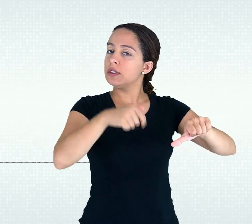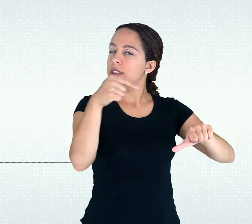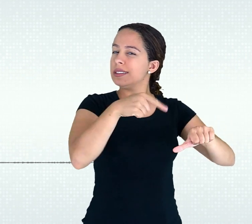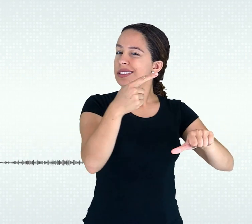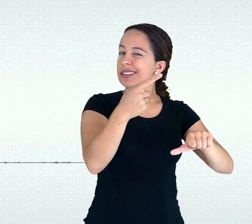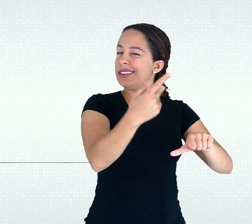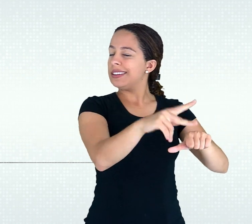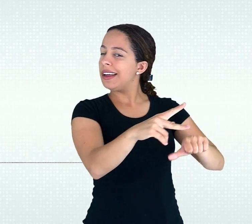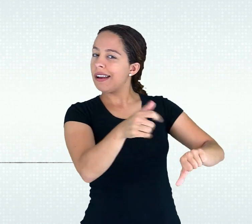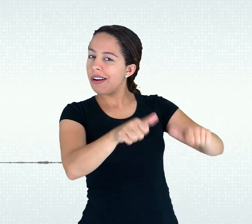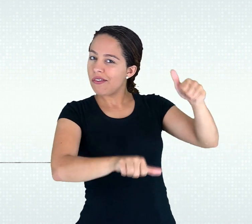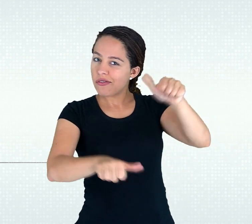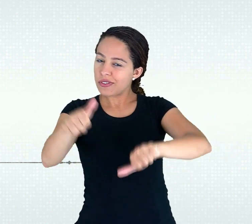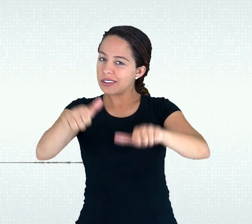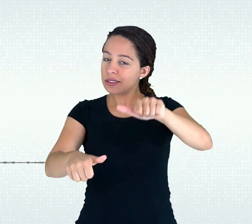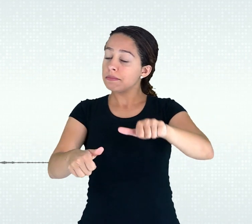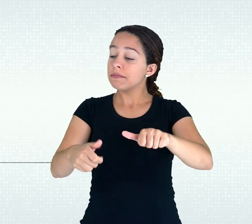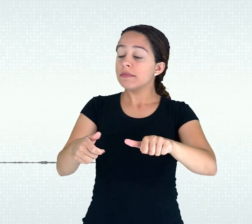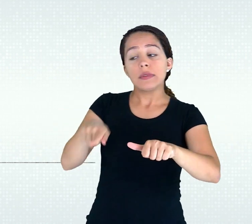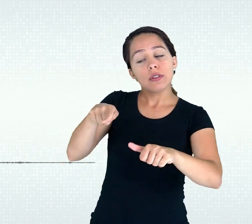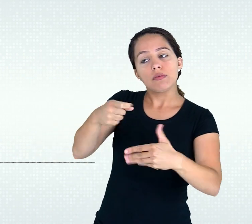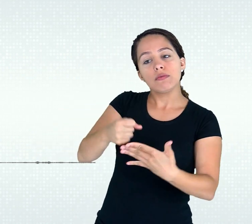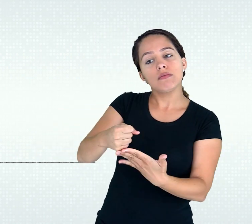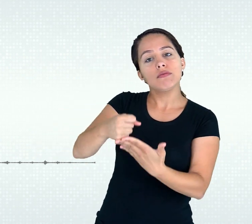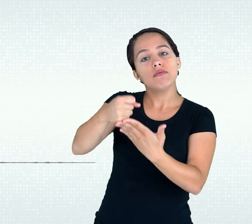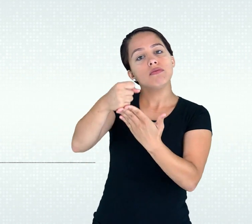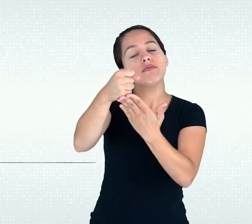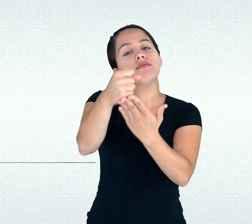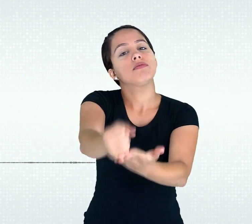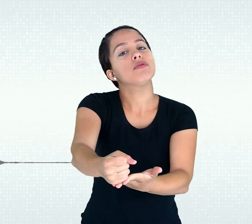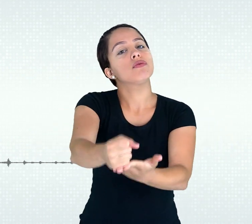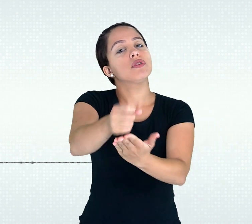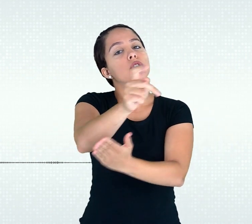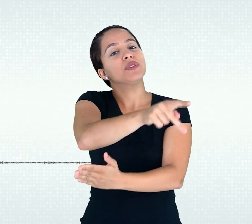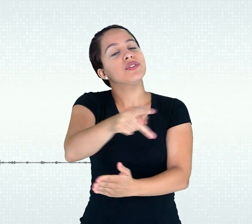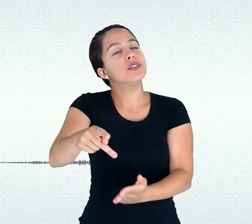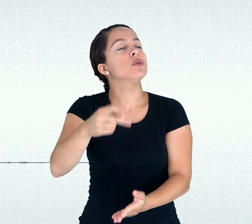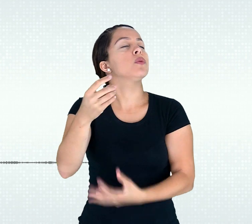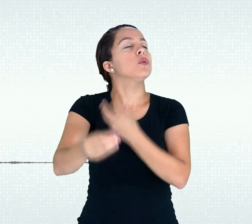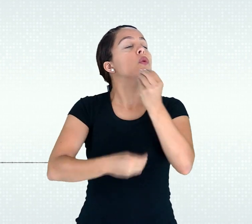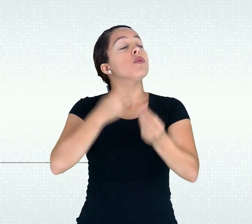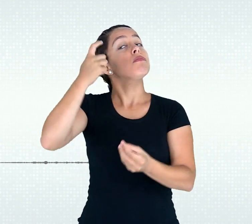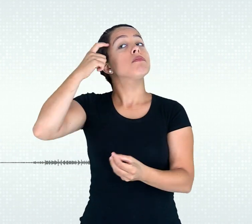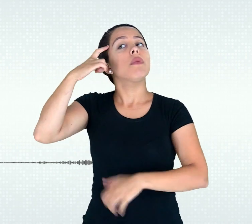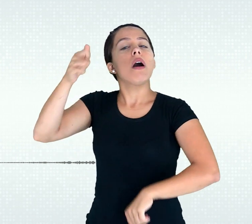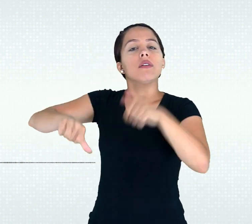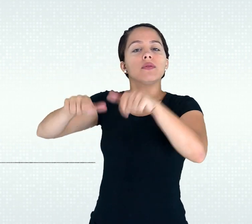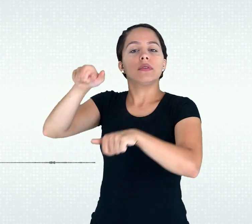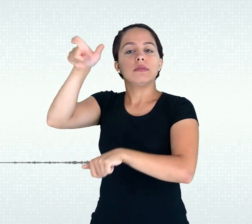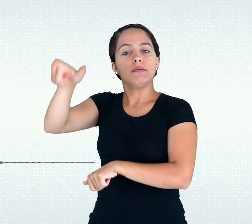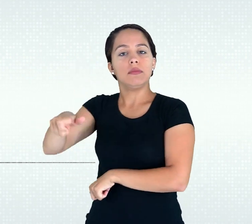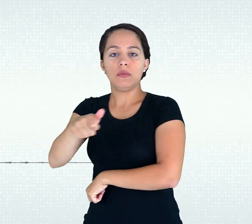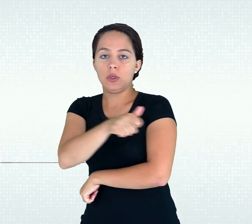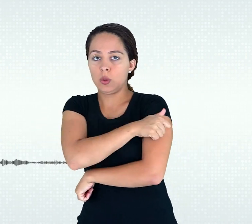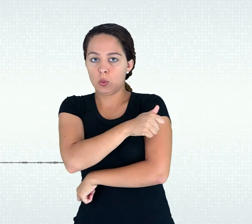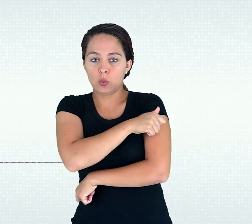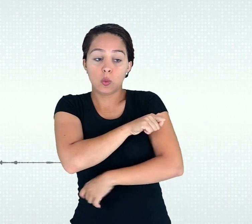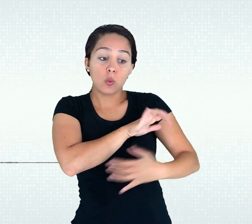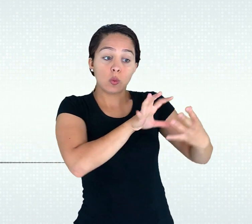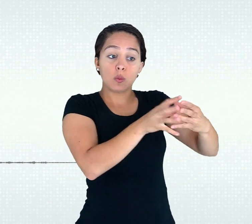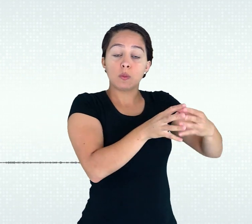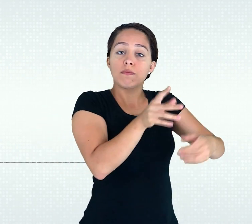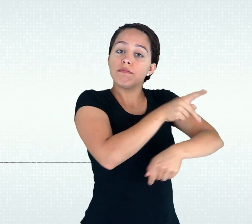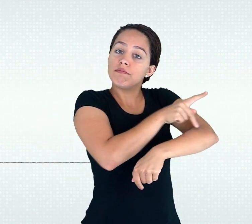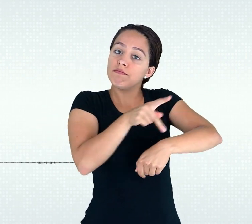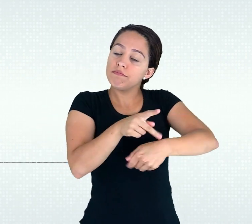recuperação paralela tem o potencial de contribuir para profissionalizar a atividade docente e de apoio técnico